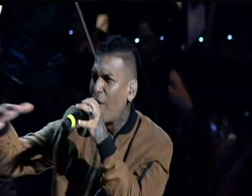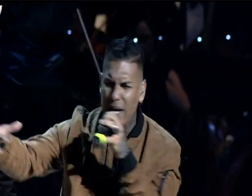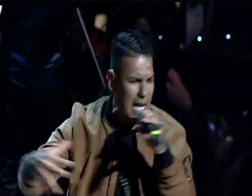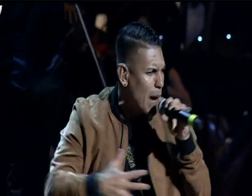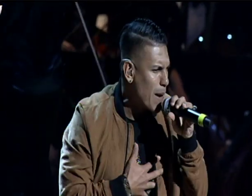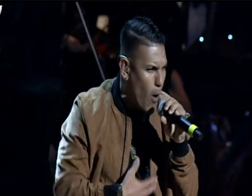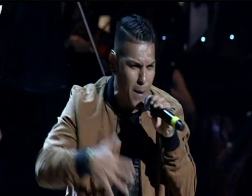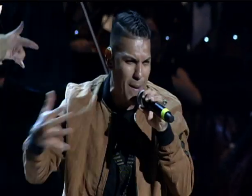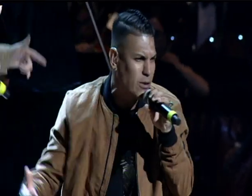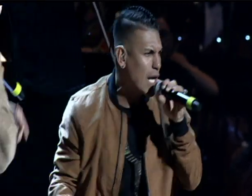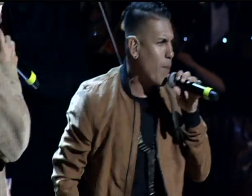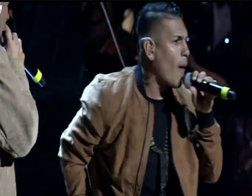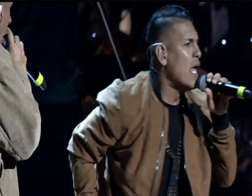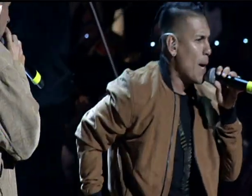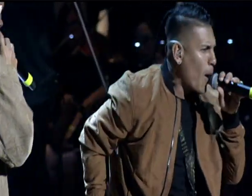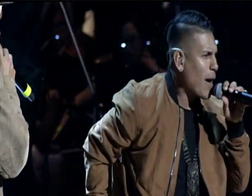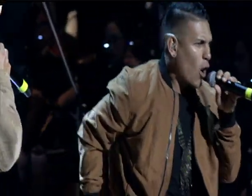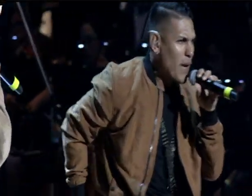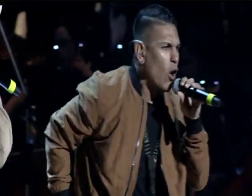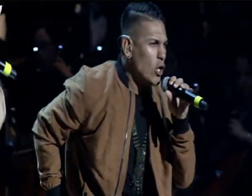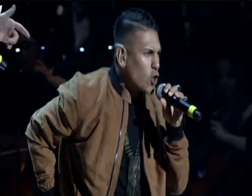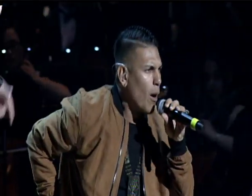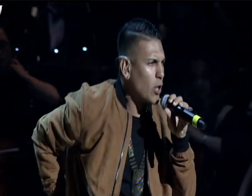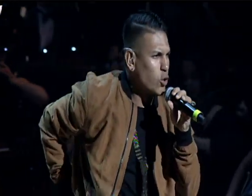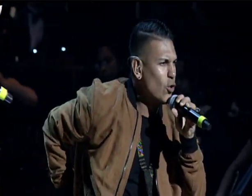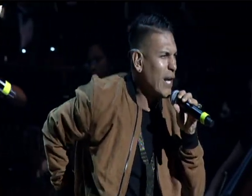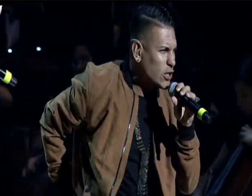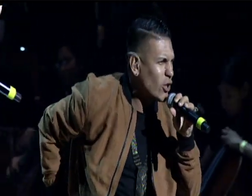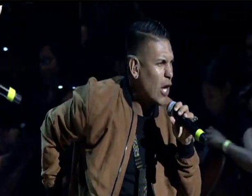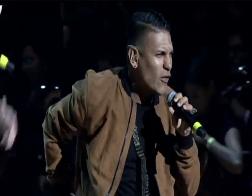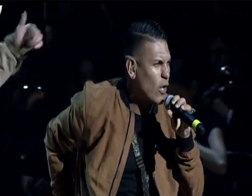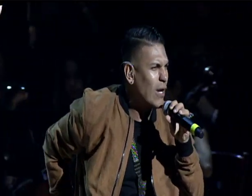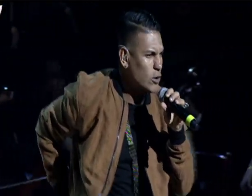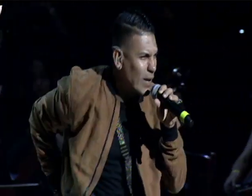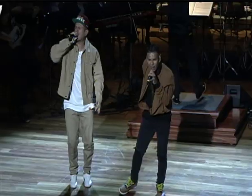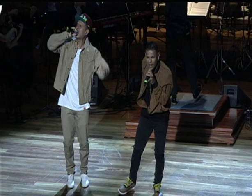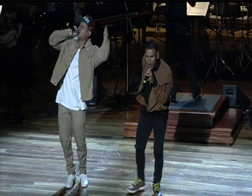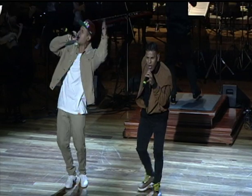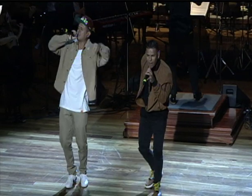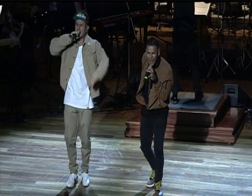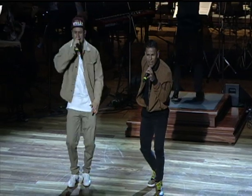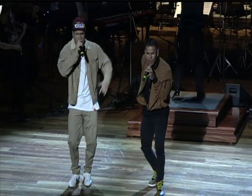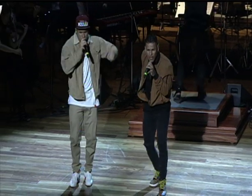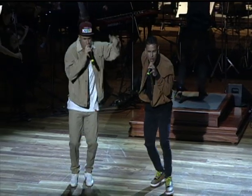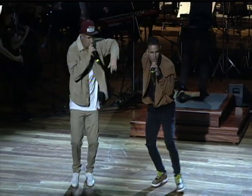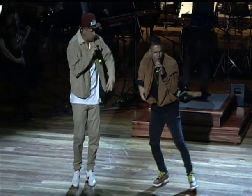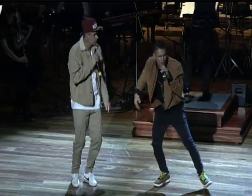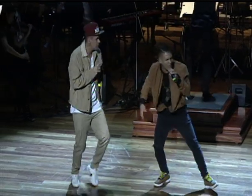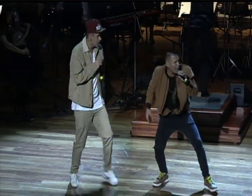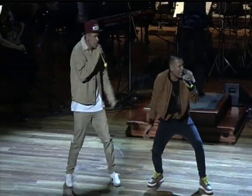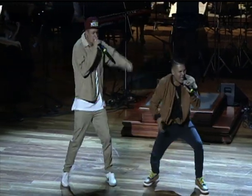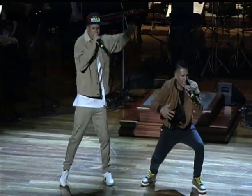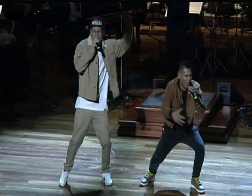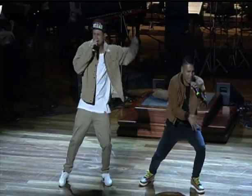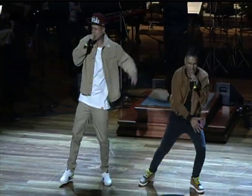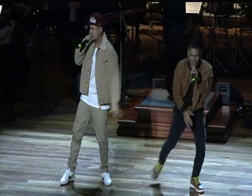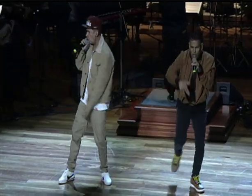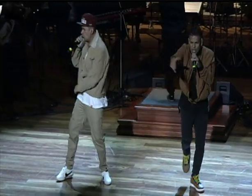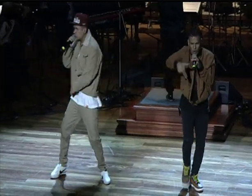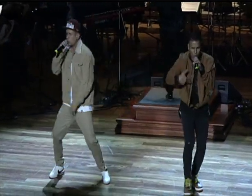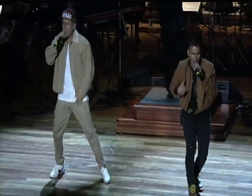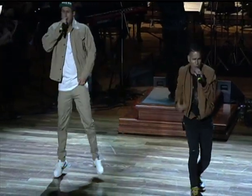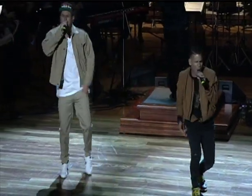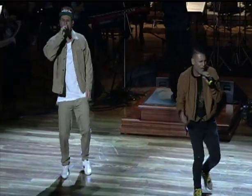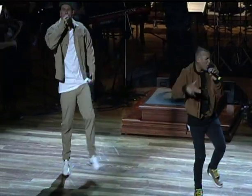de familia y la vivo viviendo. Y vos va conmigo, somos uno, la historia lo digo, la escuela del rock me da ese motivo. Si no lo sabían, ya saben que ha